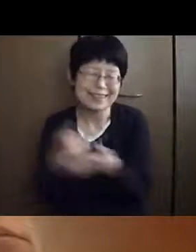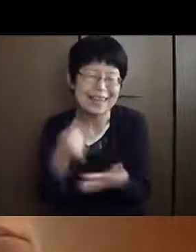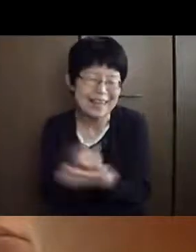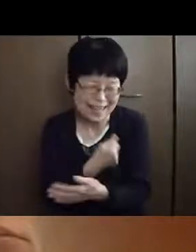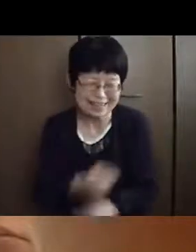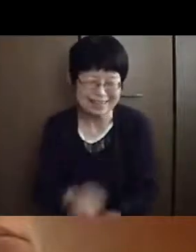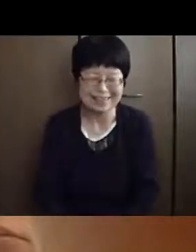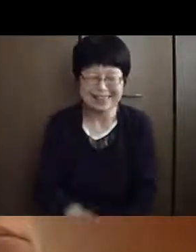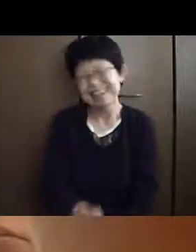ます